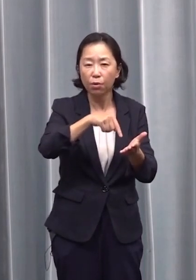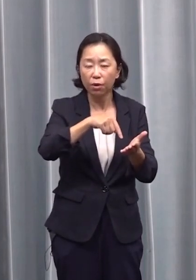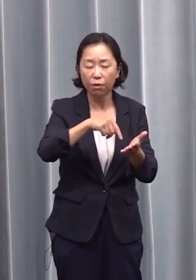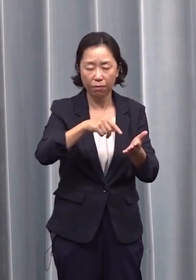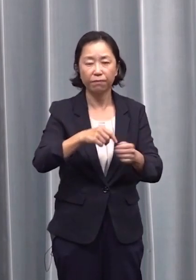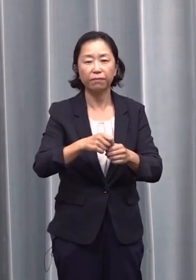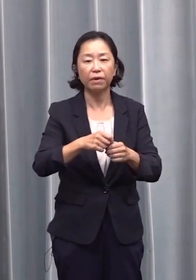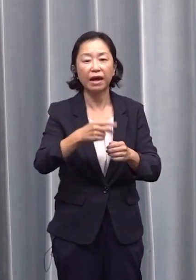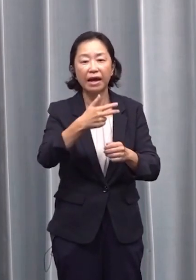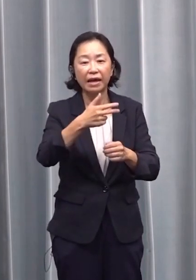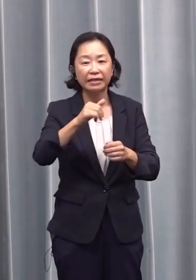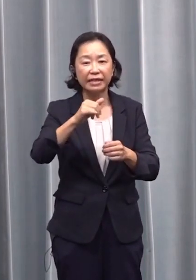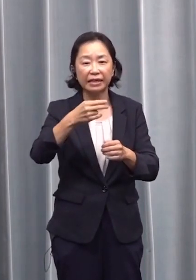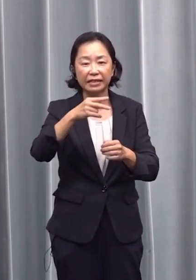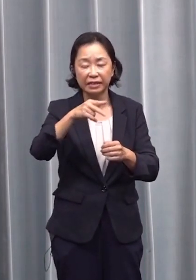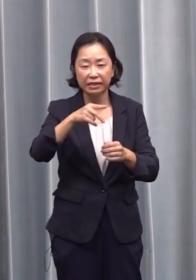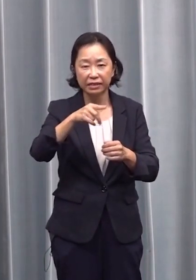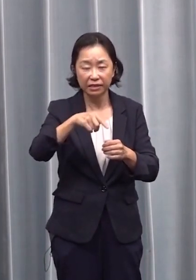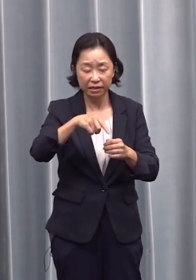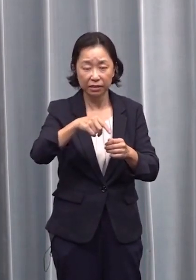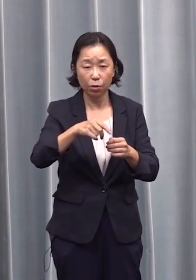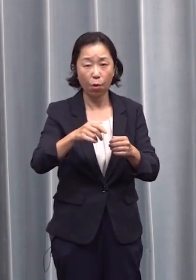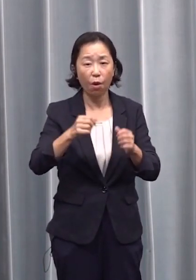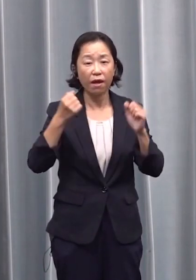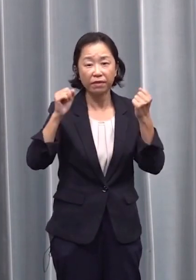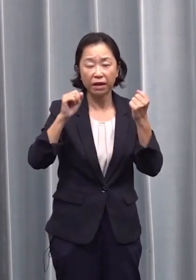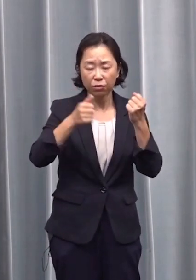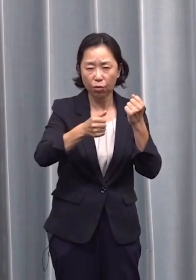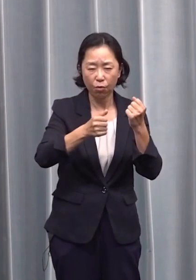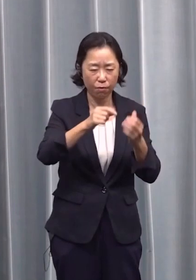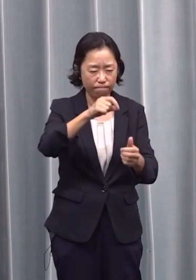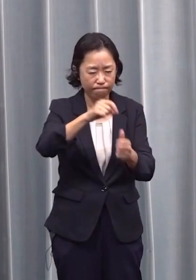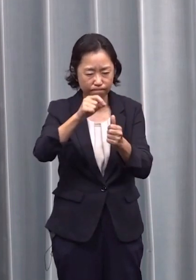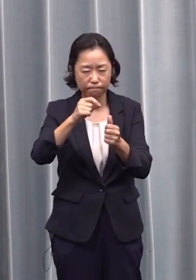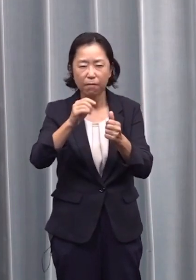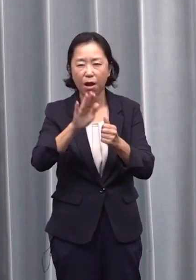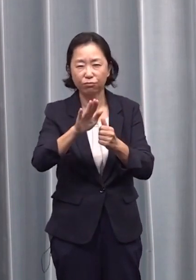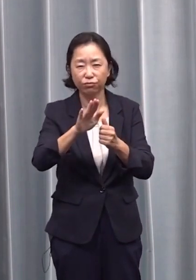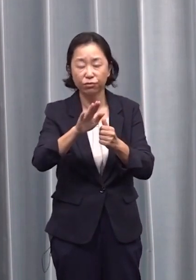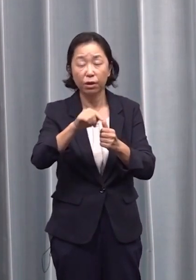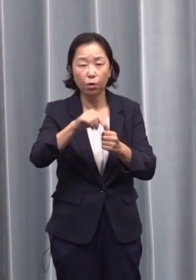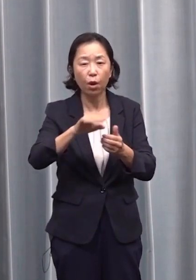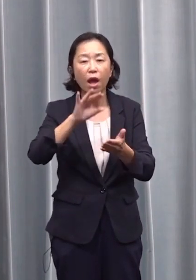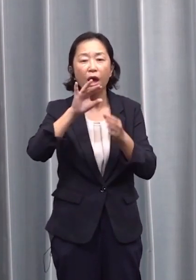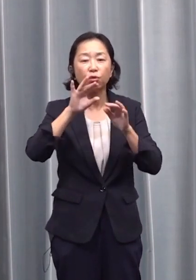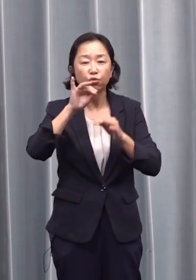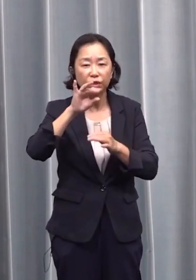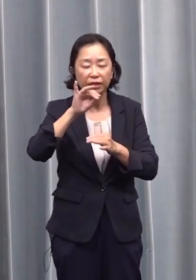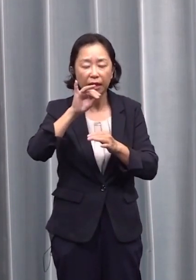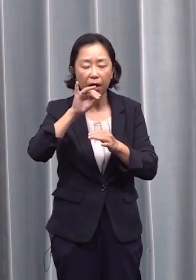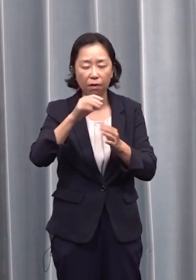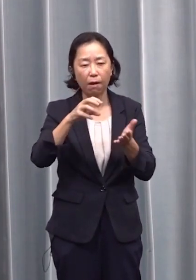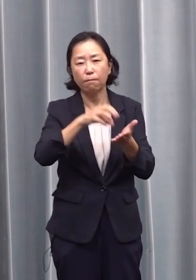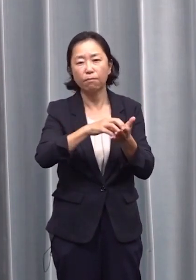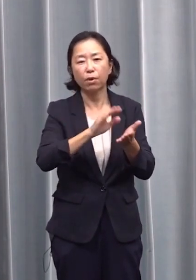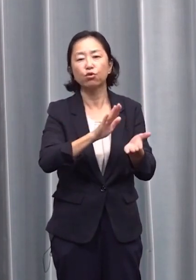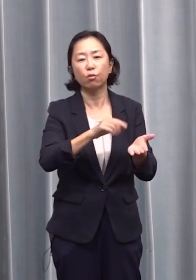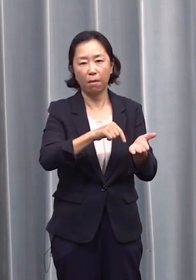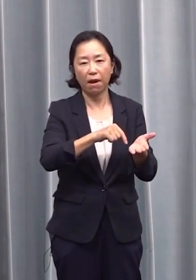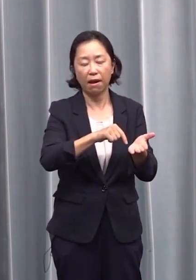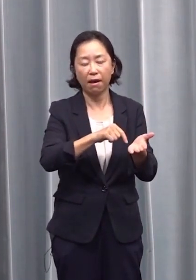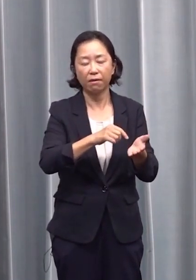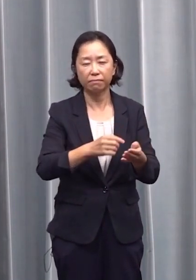ャニーズタレントたちを多数採用して映画を作っているんですが、このツイッターがまだアップされたままです。性加